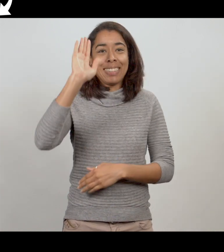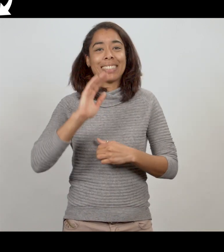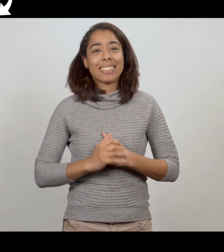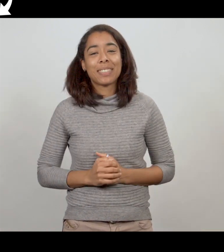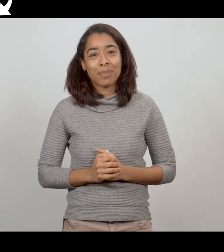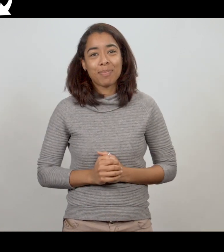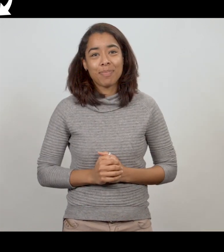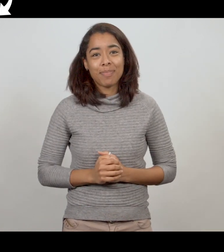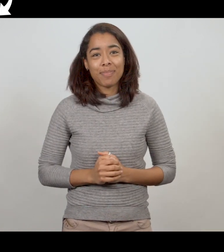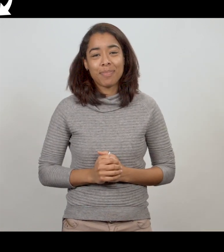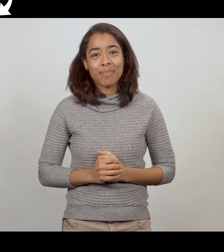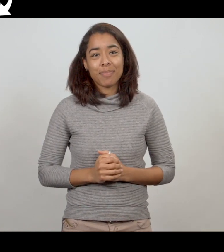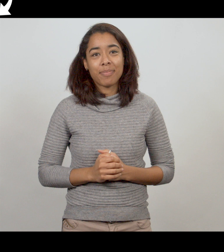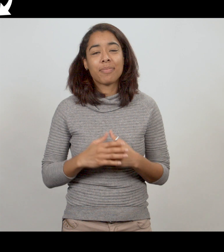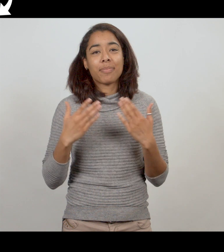elle.